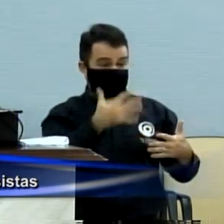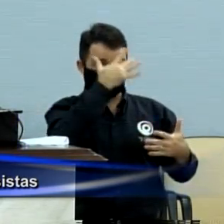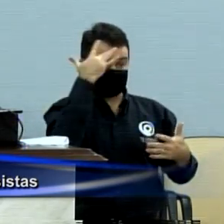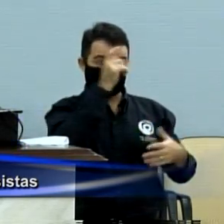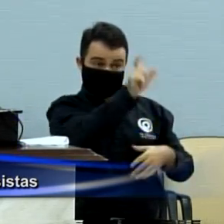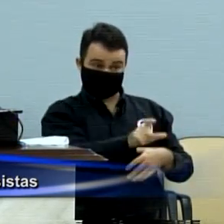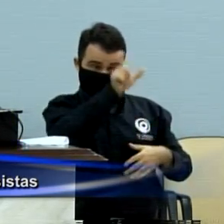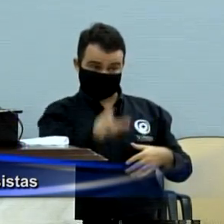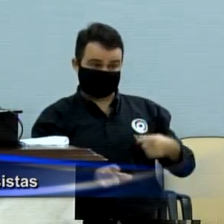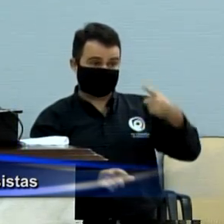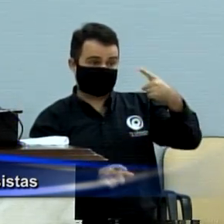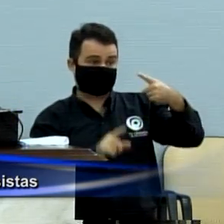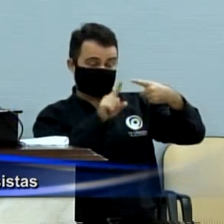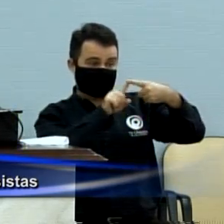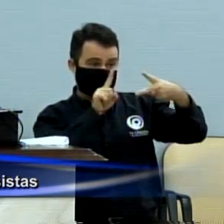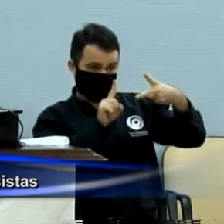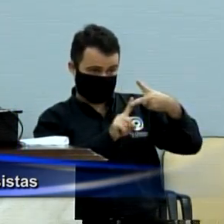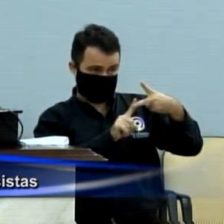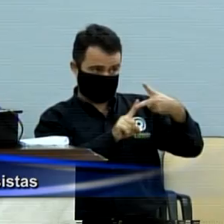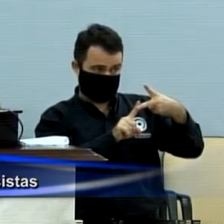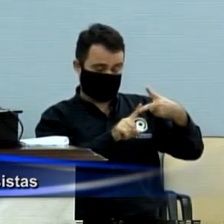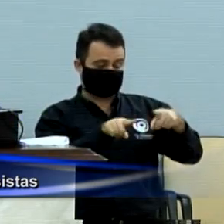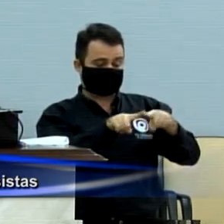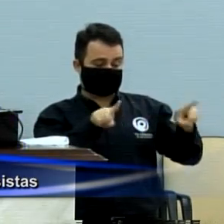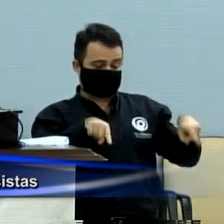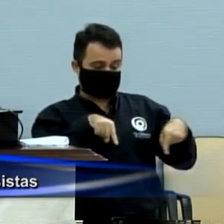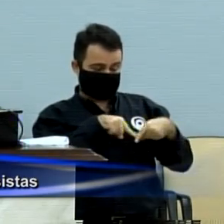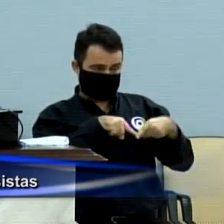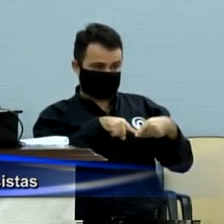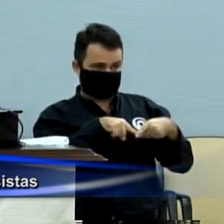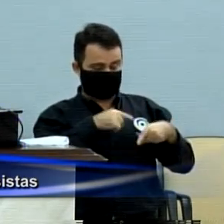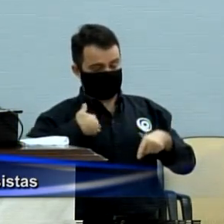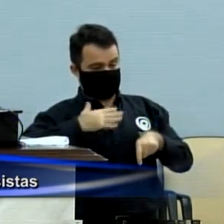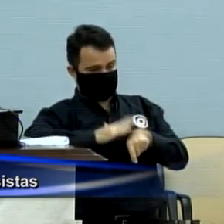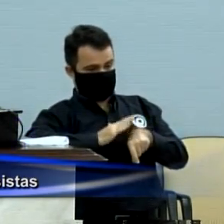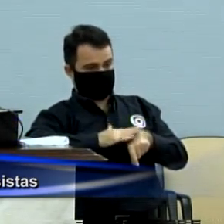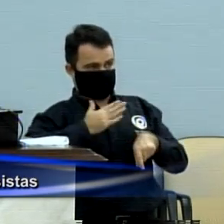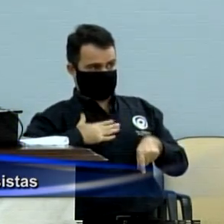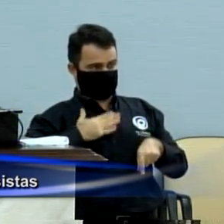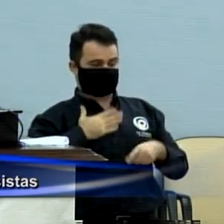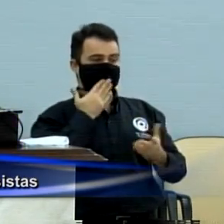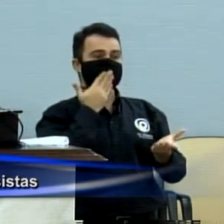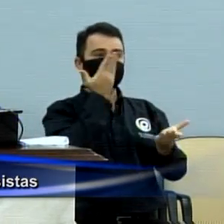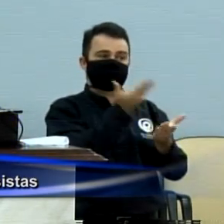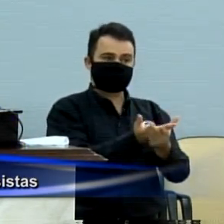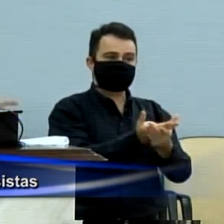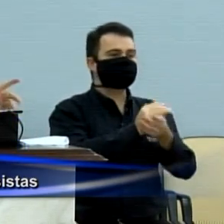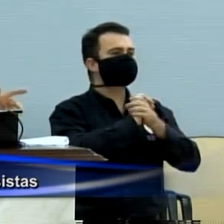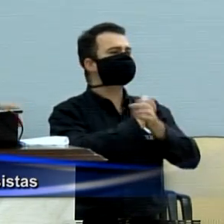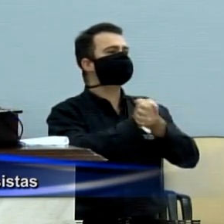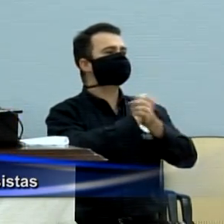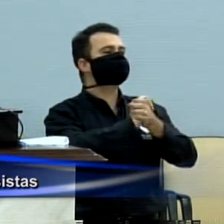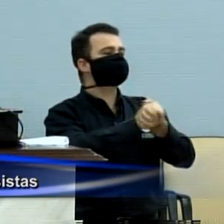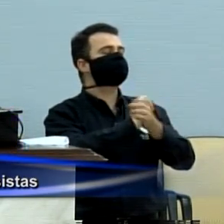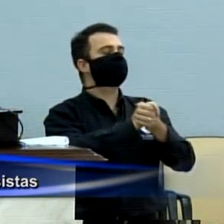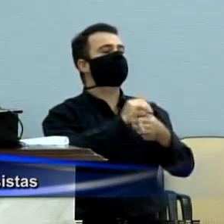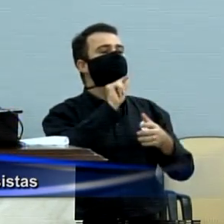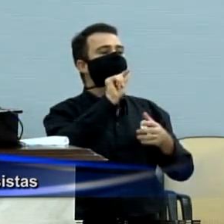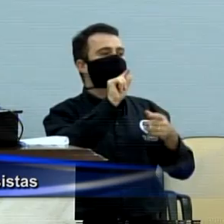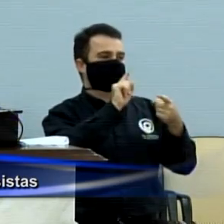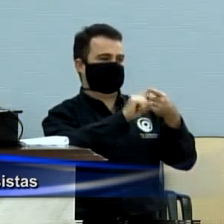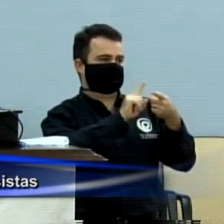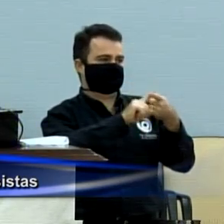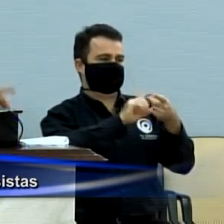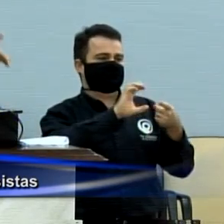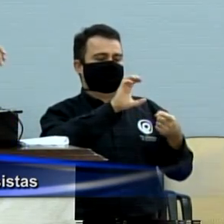pessoas que meu gabinete teve a oportunidade de fazer o requerimento de congratulação com o locutor de rodeio, Cuiabano